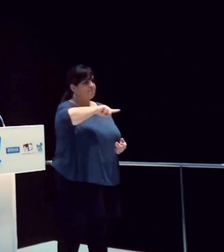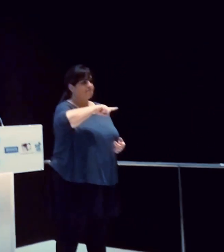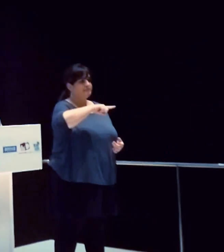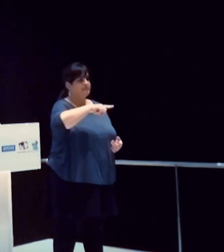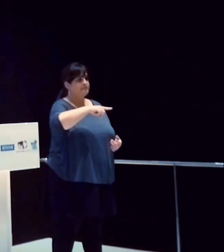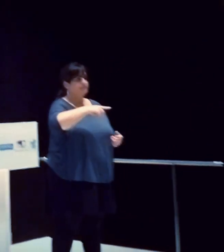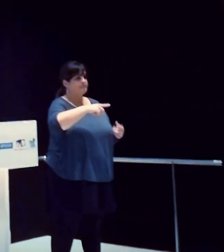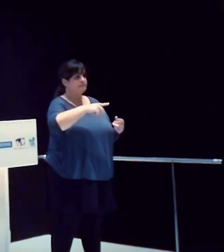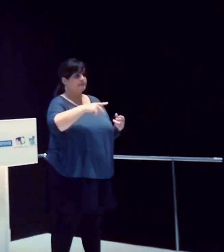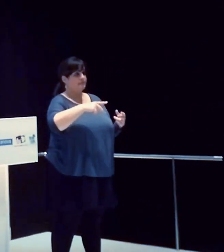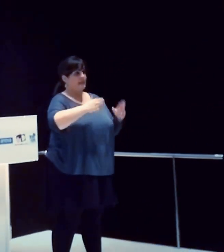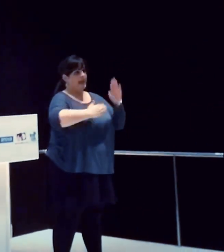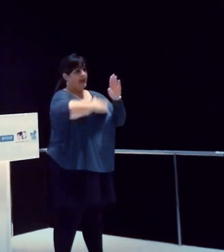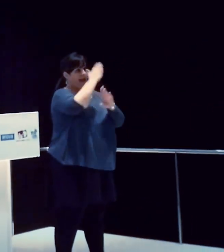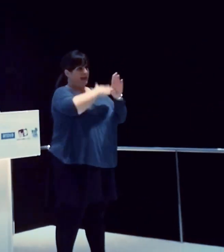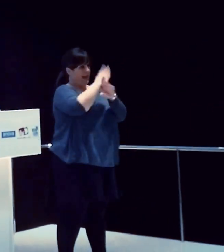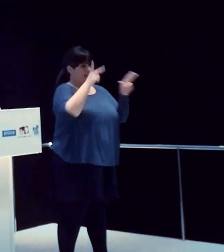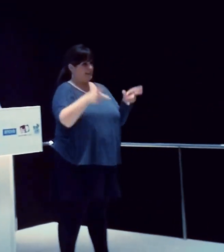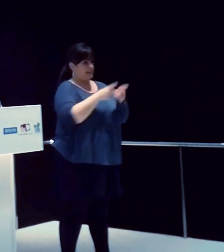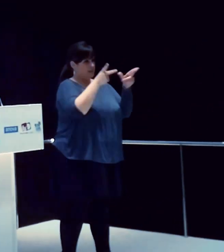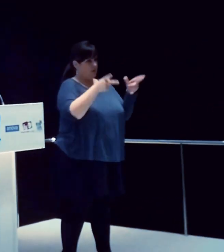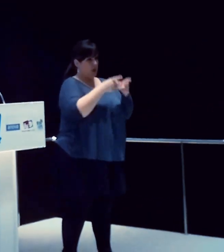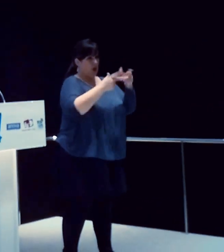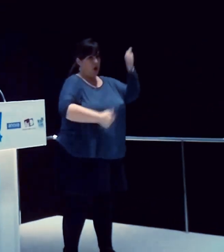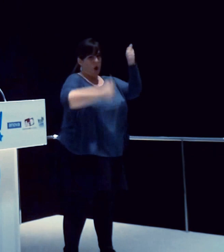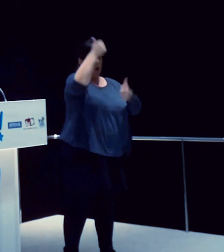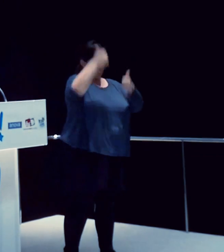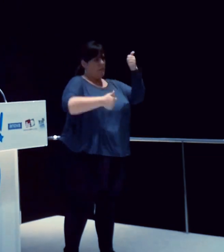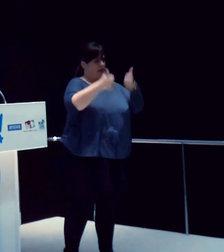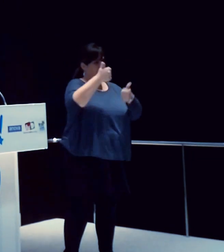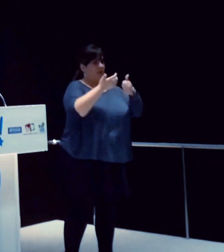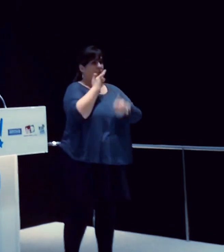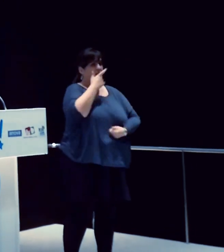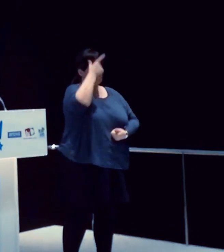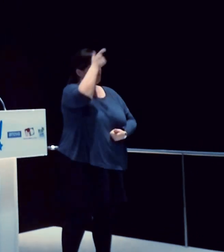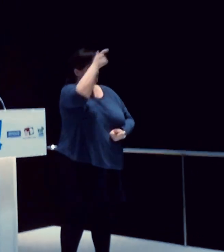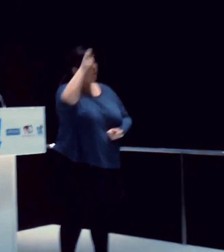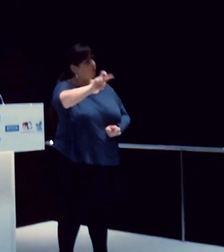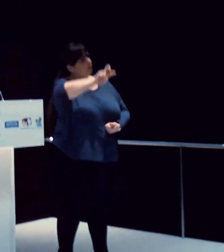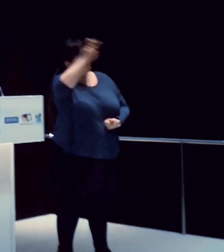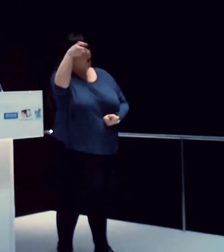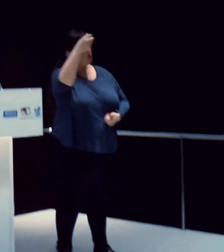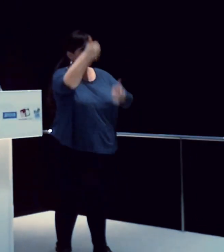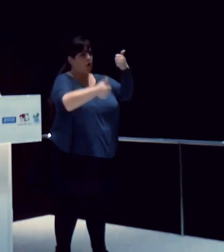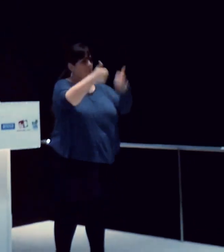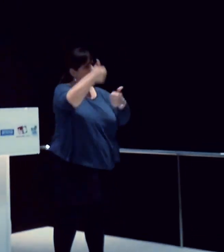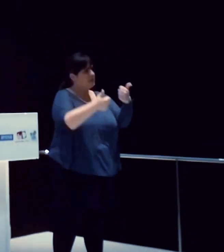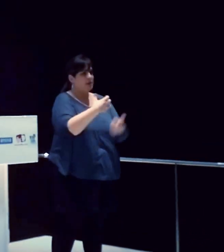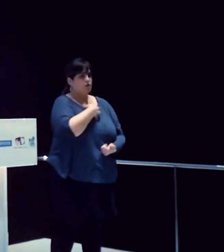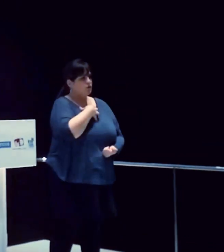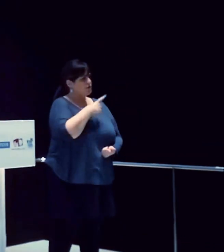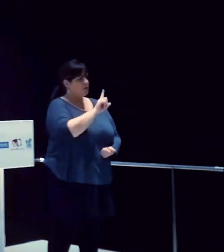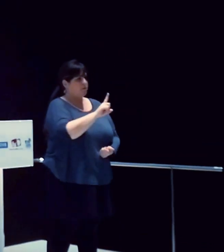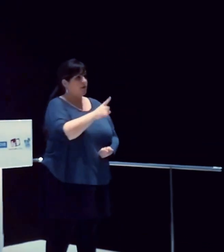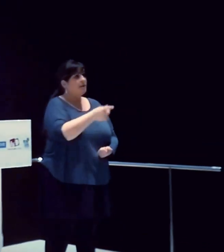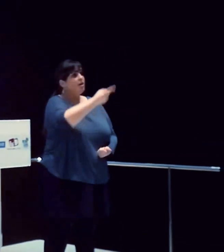con las clases trabajadoras, en economía social y en la sociedad de ningún otro pueblo. que tenemos que practicar un